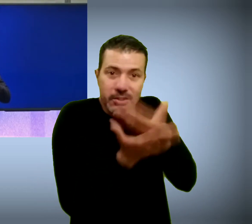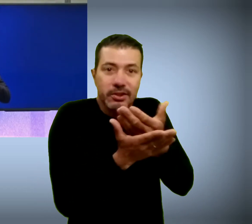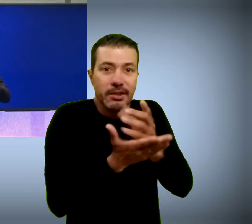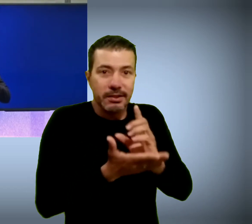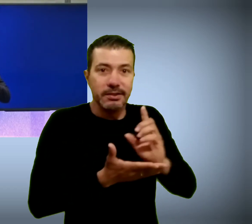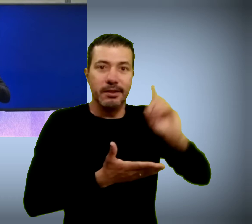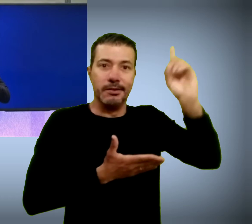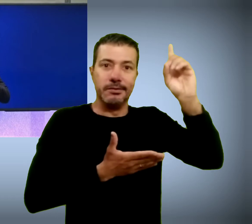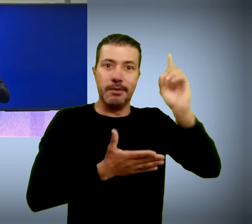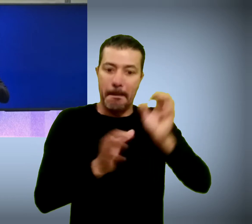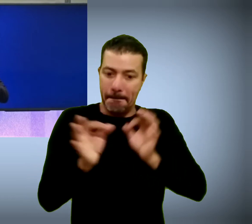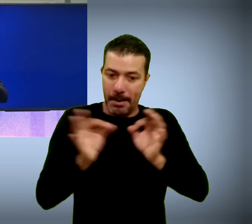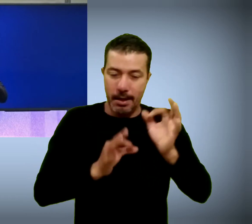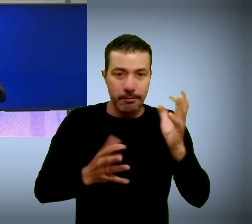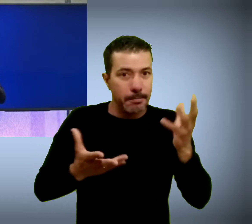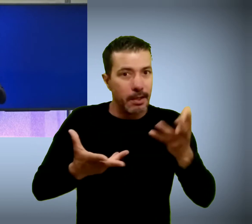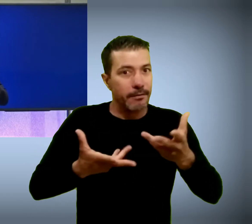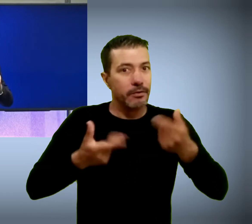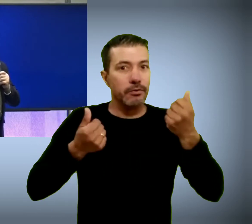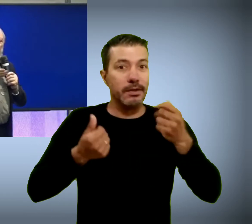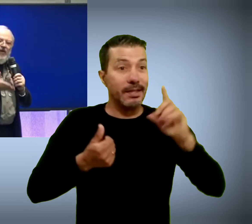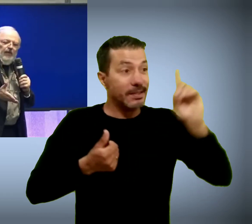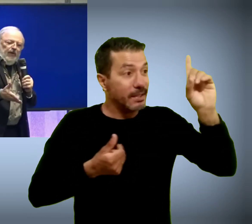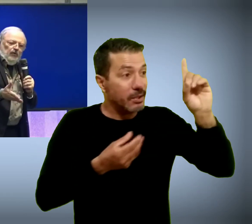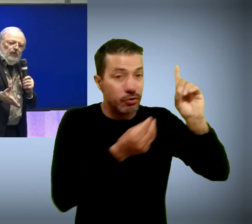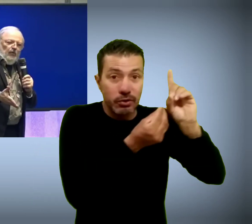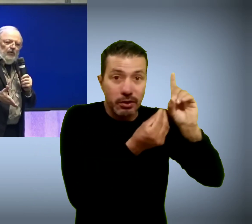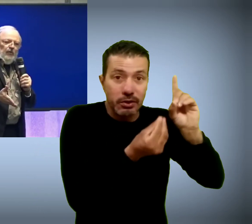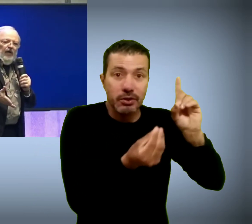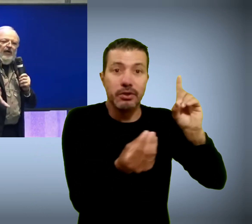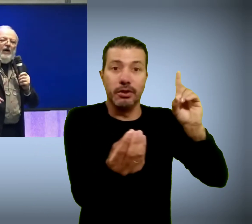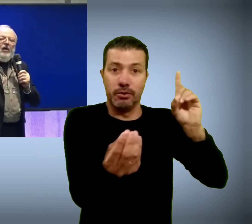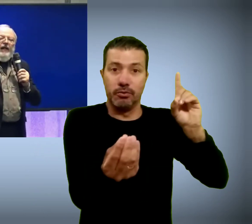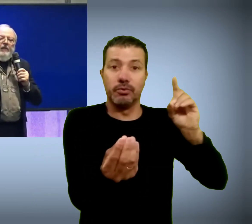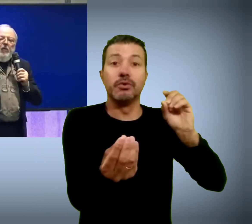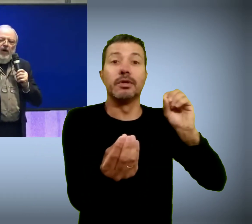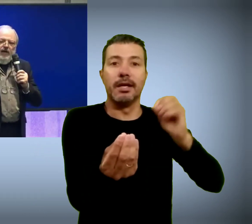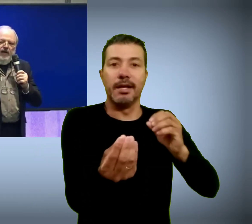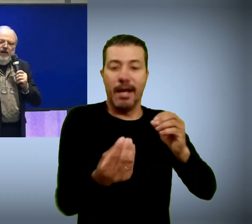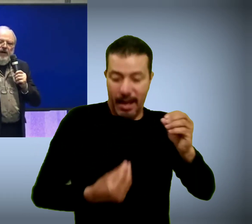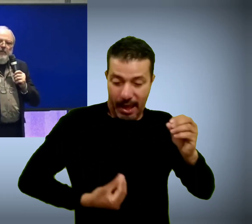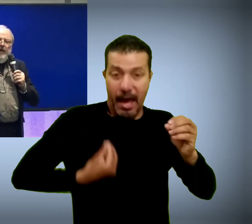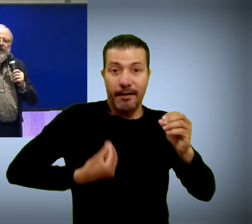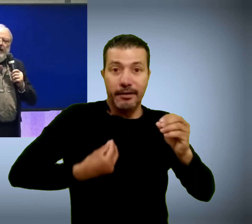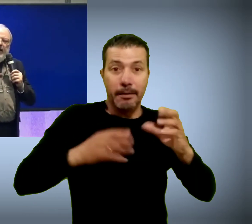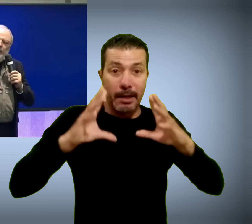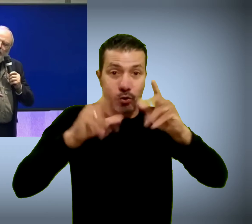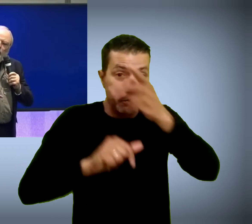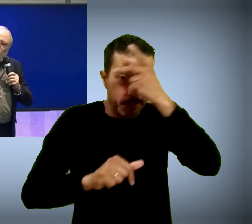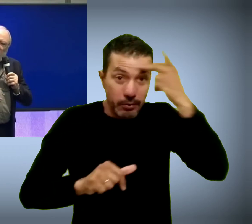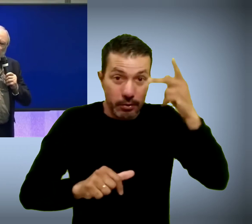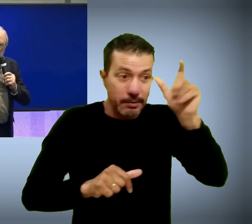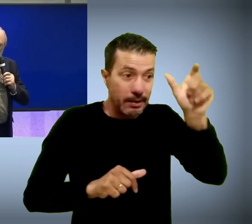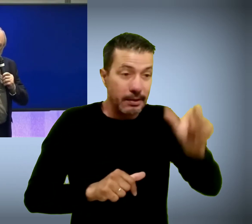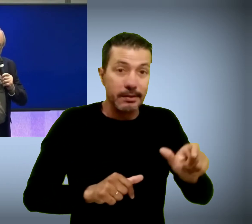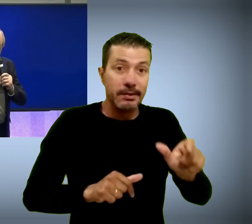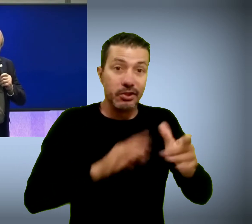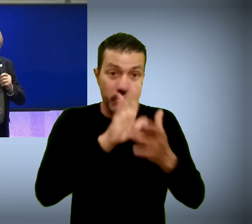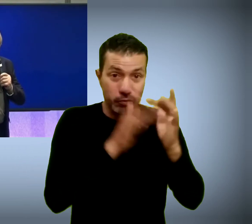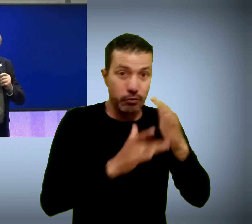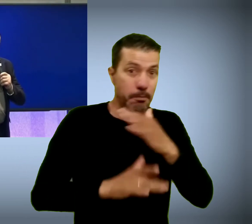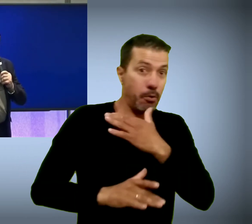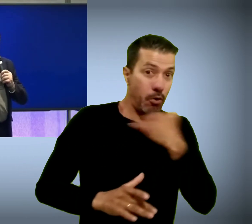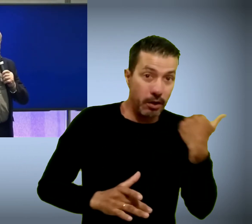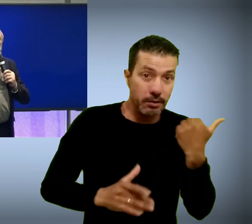É muito legal esse plano, né? Deus deu a vida para todo mundo. E agora ele morre para que aquela pessoa, para quem ele